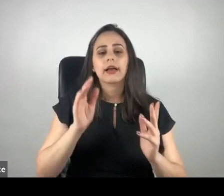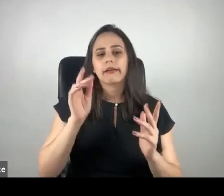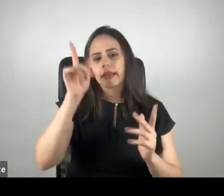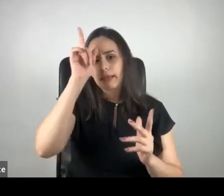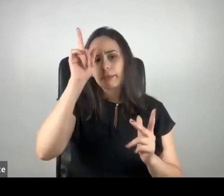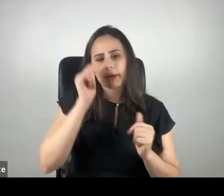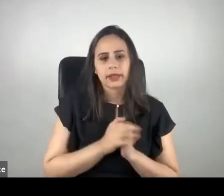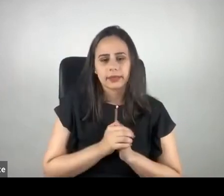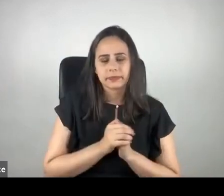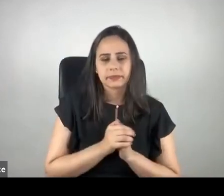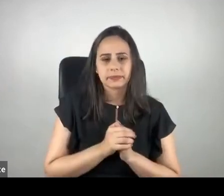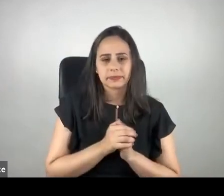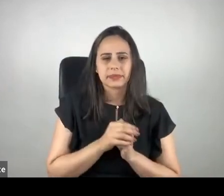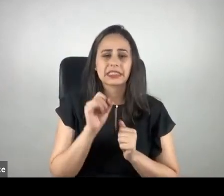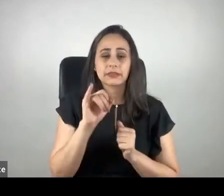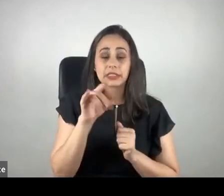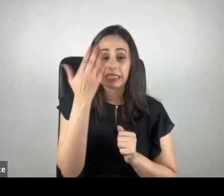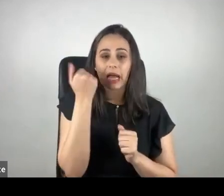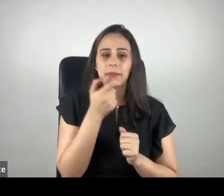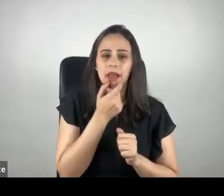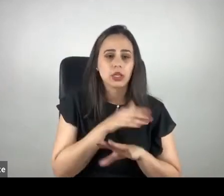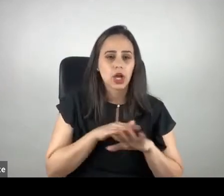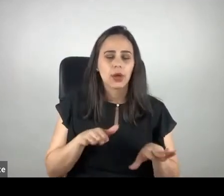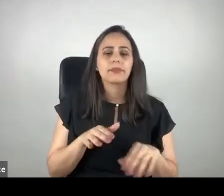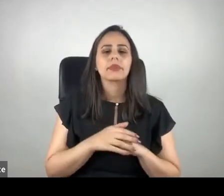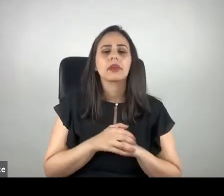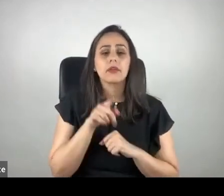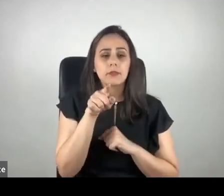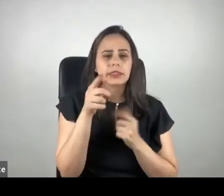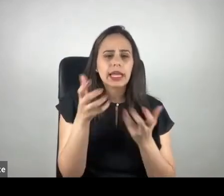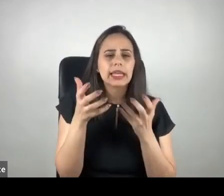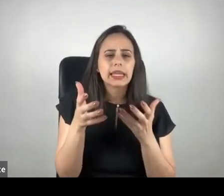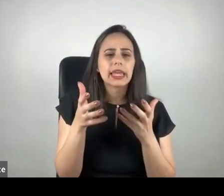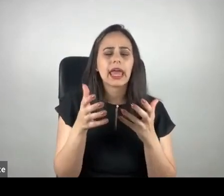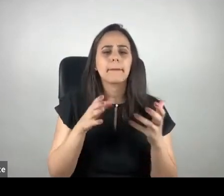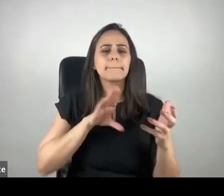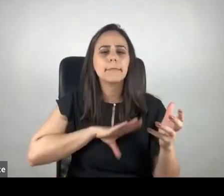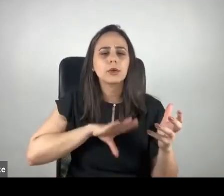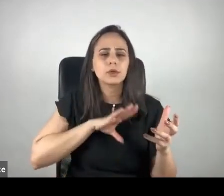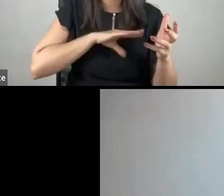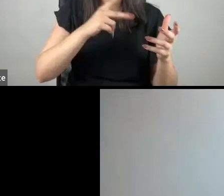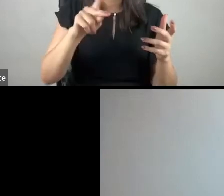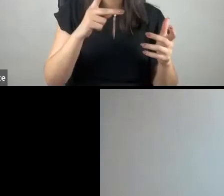Onde você precisa que tenha acessibilidade para você em português?